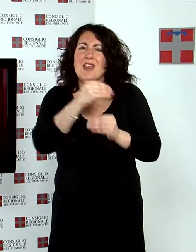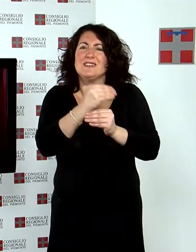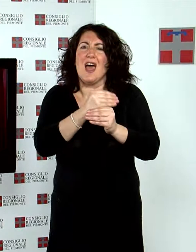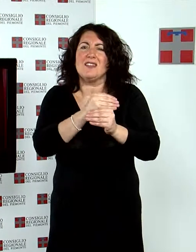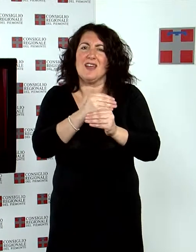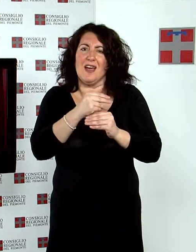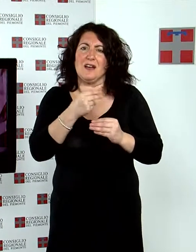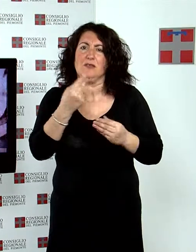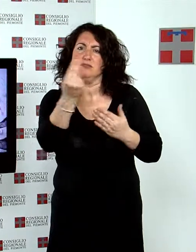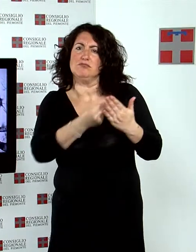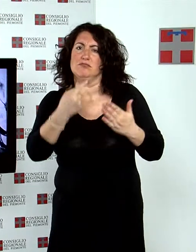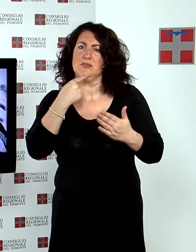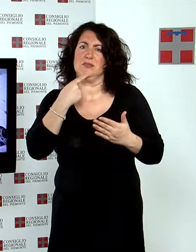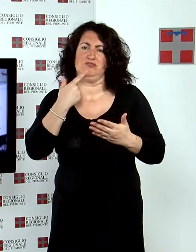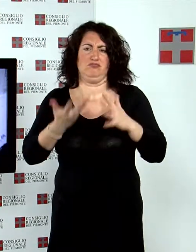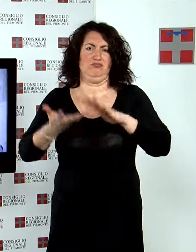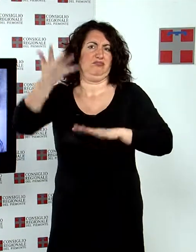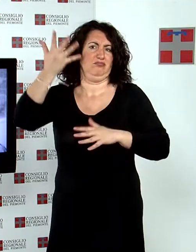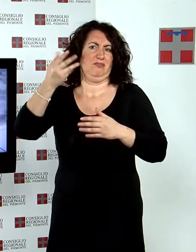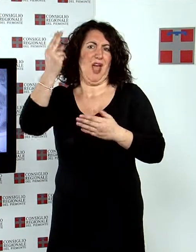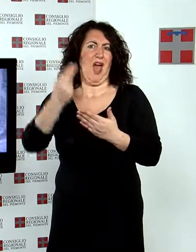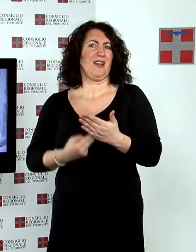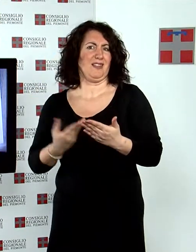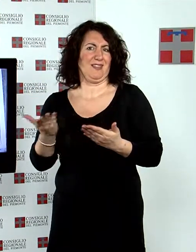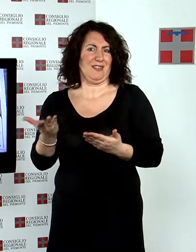grandi autori e vuole essere testimonianza storica e omaggio ad